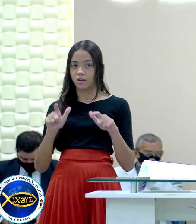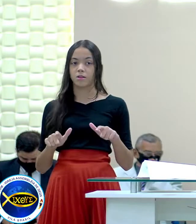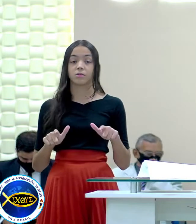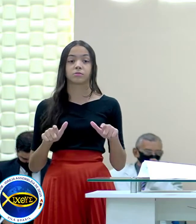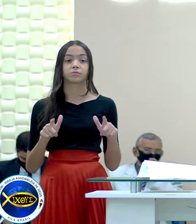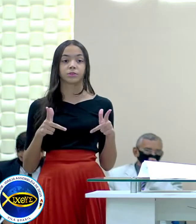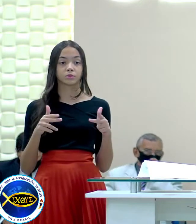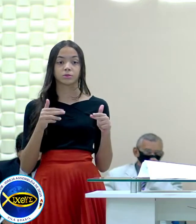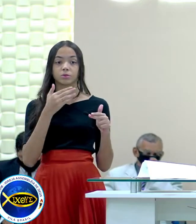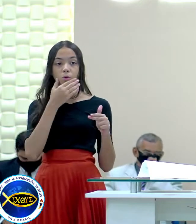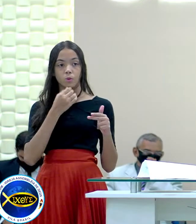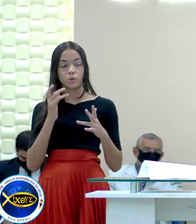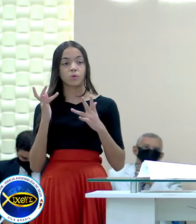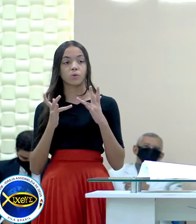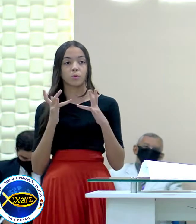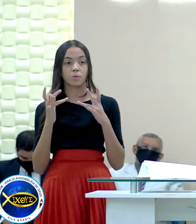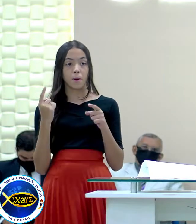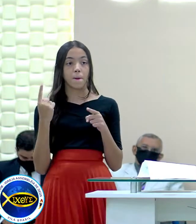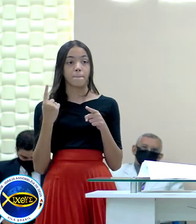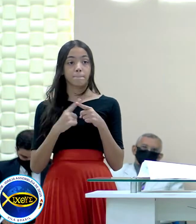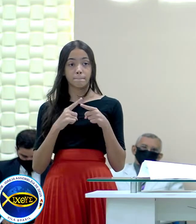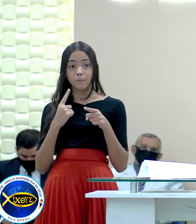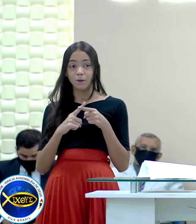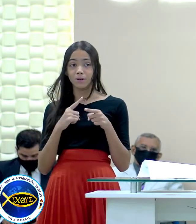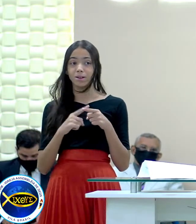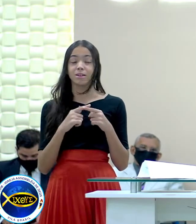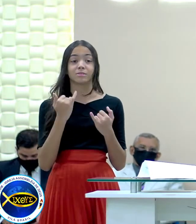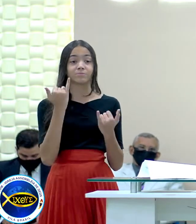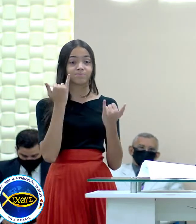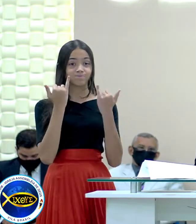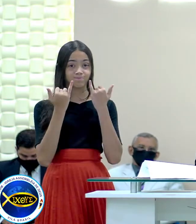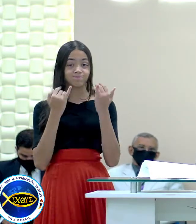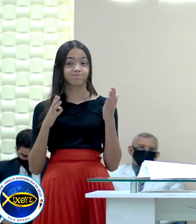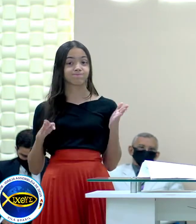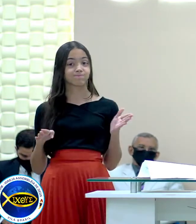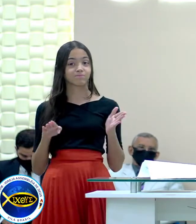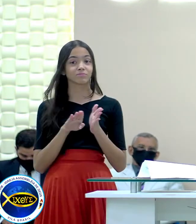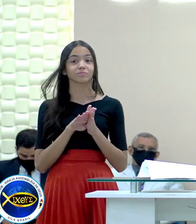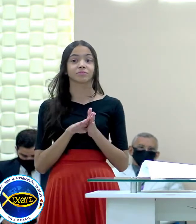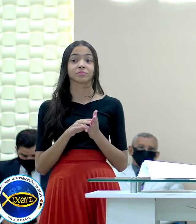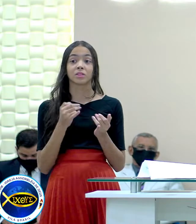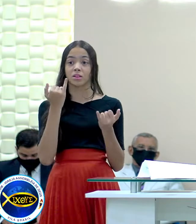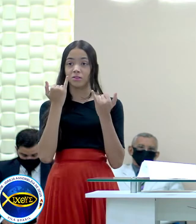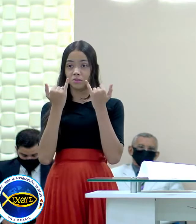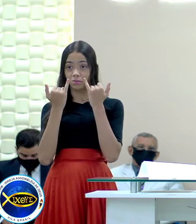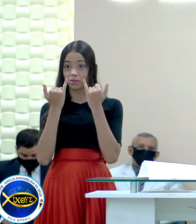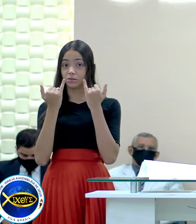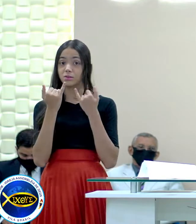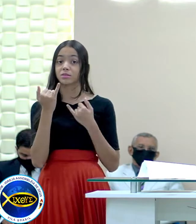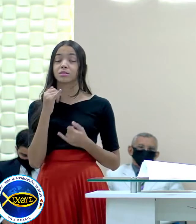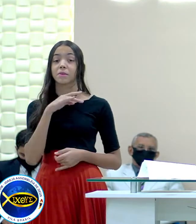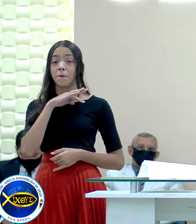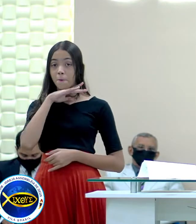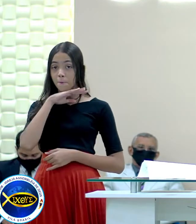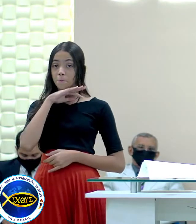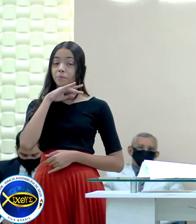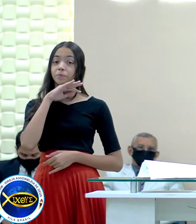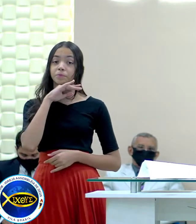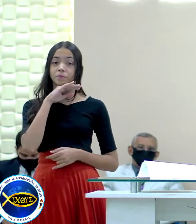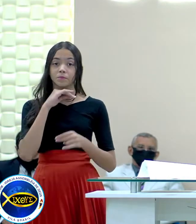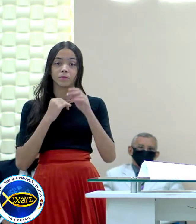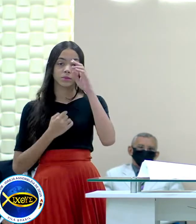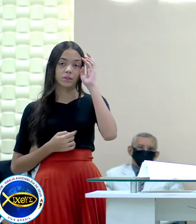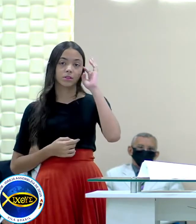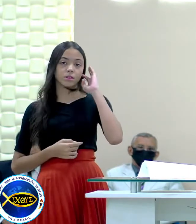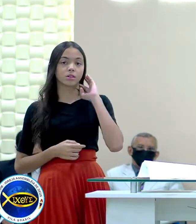noivo, porque senão as notícias que chegarão lá serão notícias ruins. É por isso que o texto que